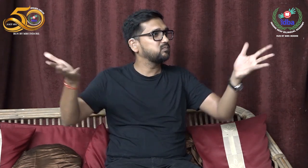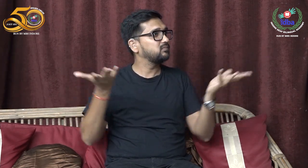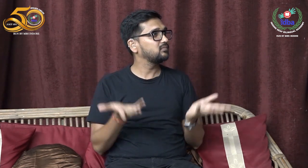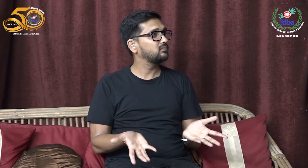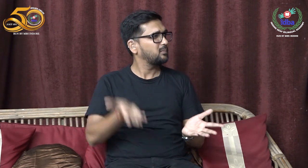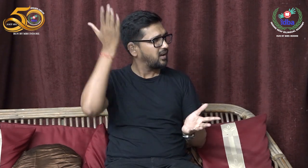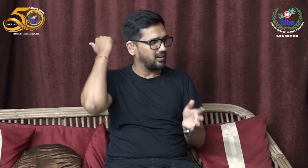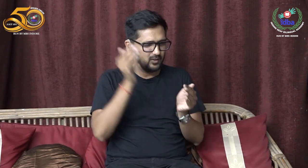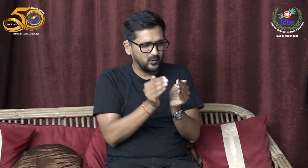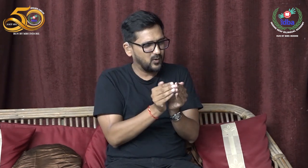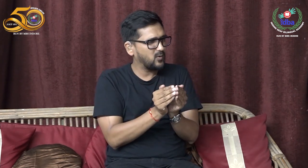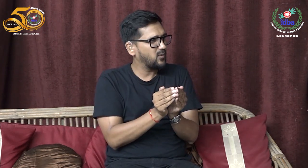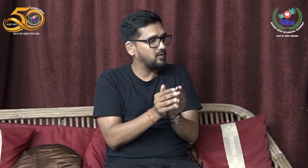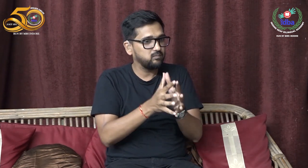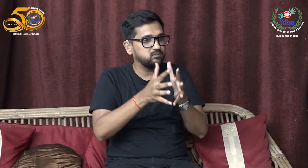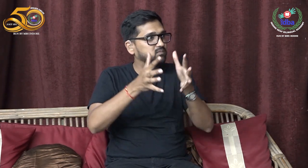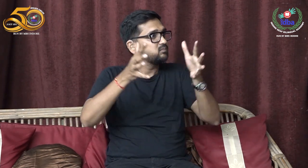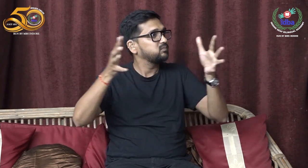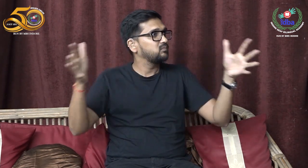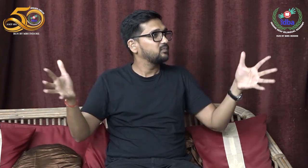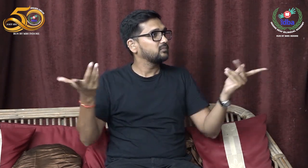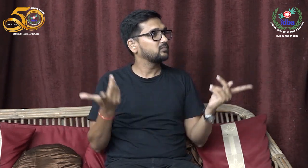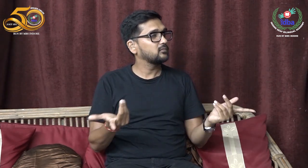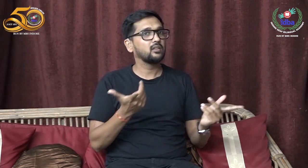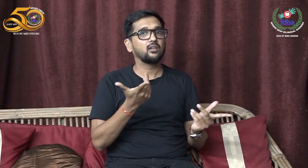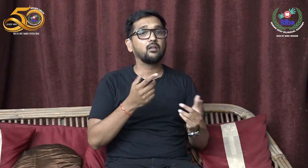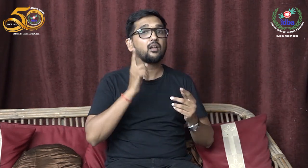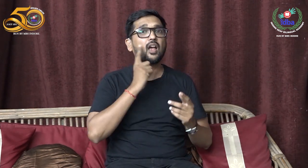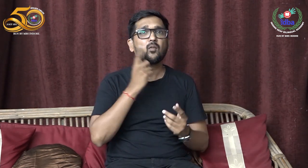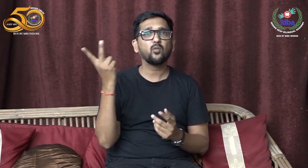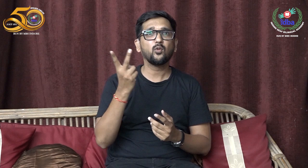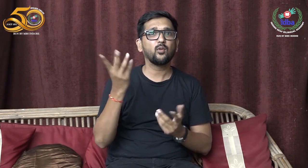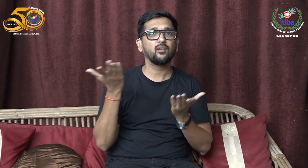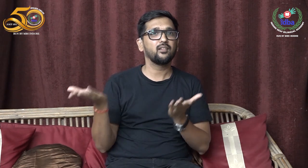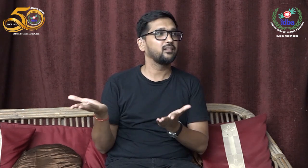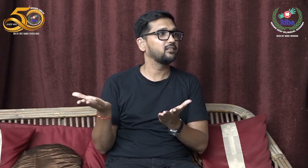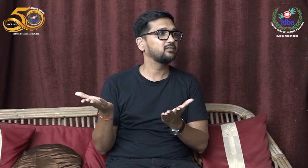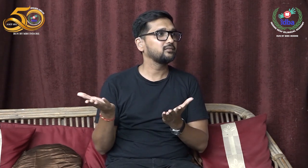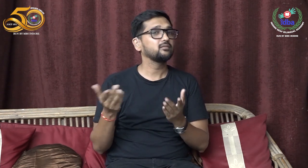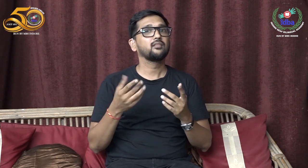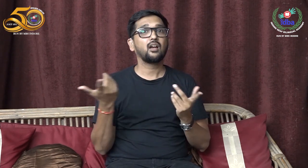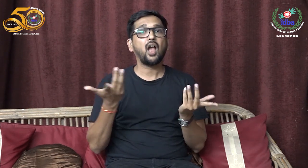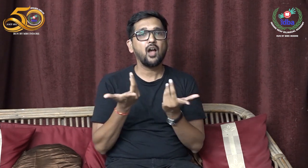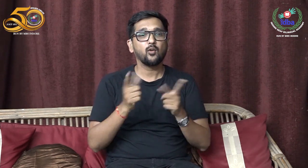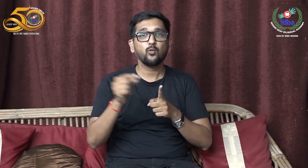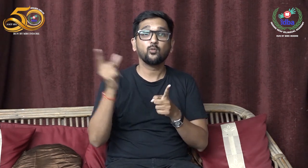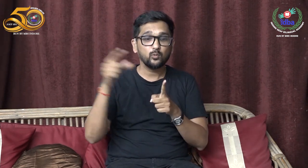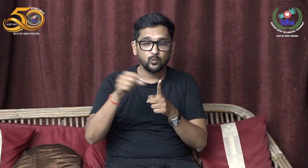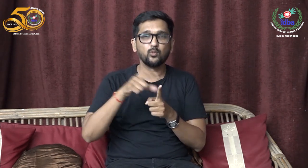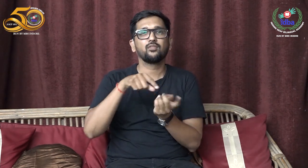और इतना बड़ा स्कूल भी हो, पहले छोटा था मगर इतना बड़ा हो चुका है स्कूल। और जो दोनों सर मैम हैं जो, तो